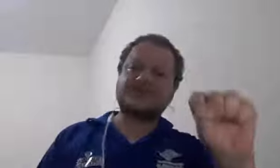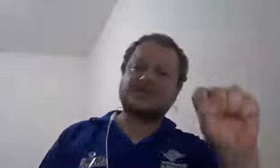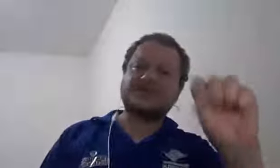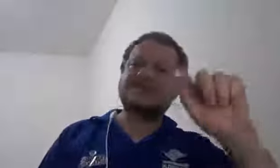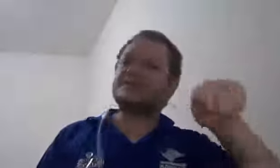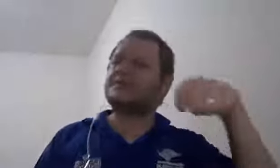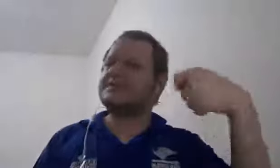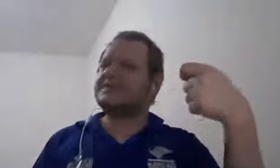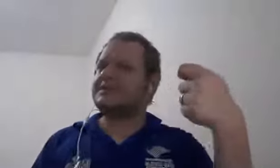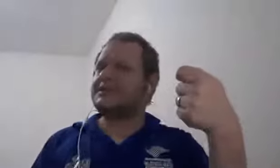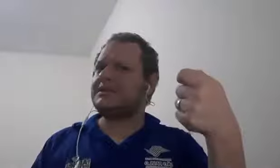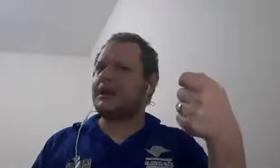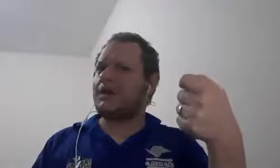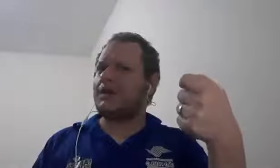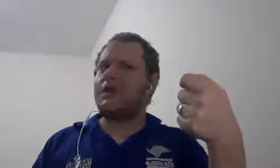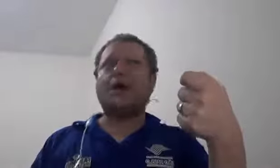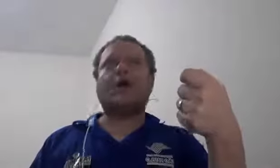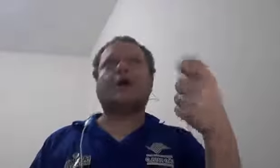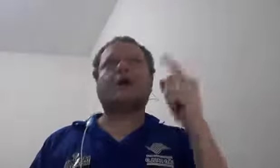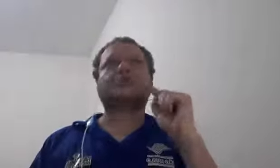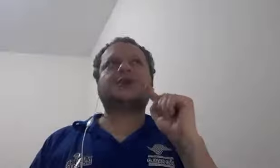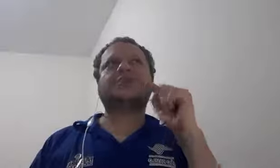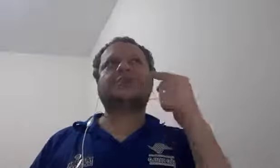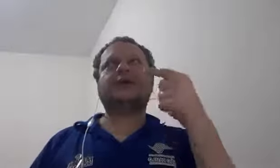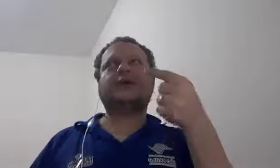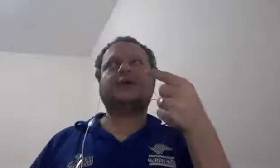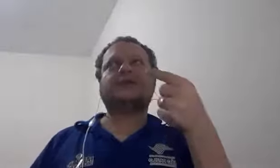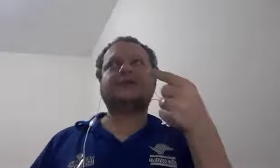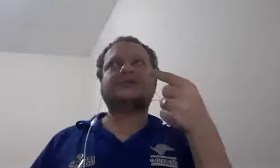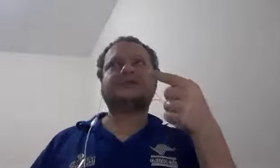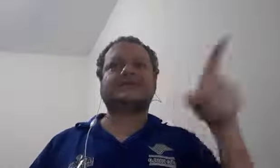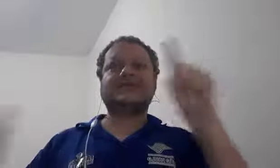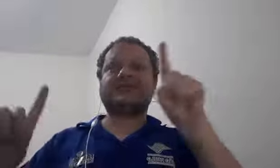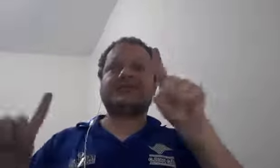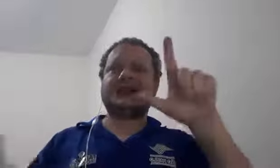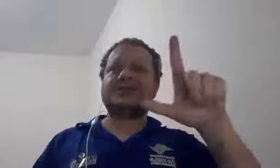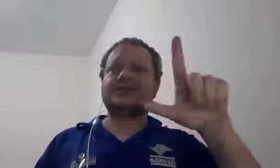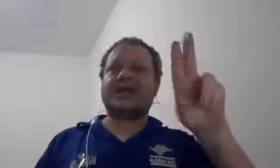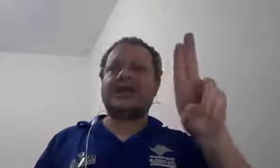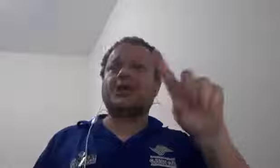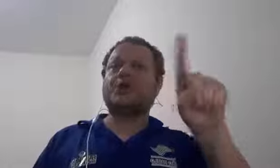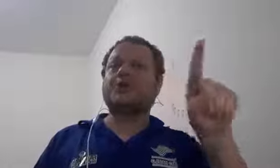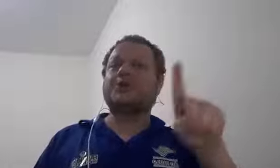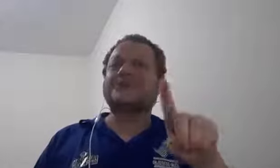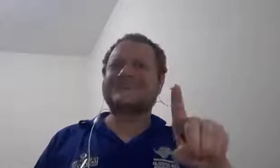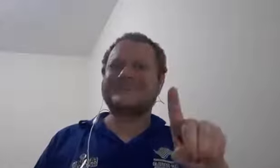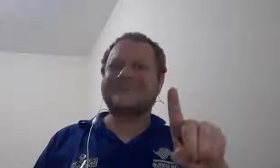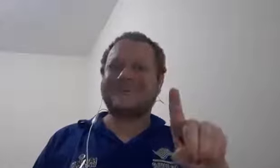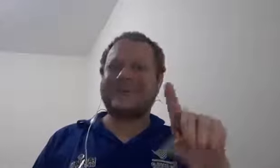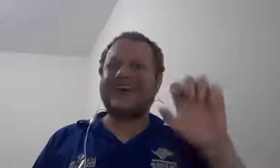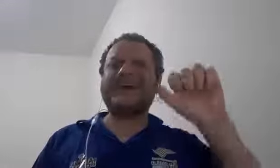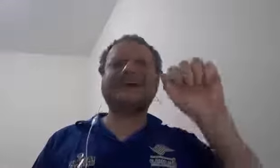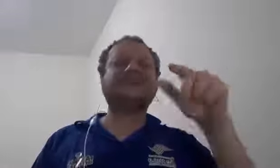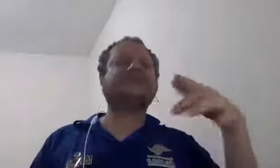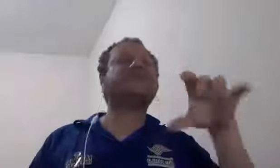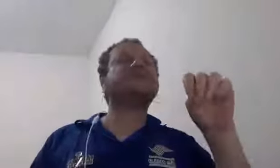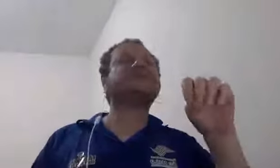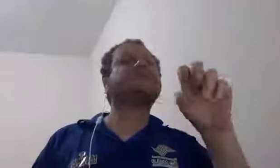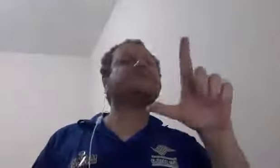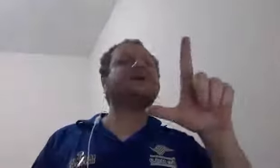Tiradentes. Sinal, eu acho que eu pulei uma estação. Na verdade, é Luz, né? Depois do São Bento